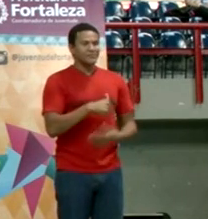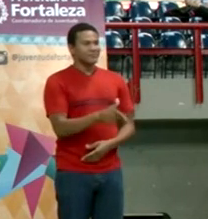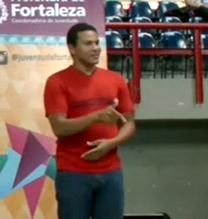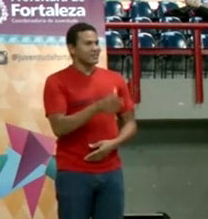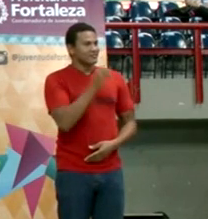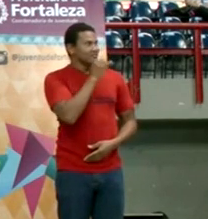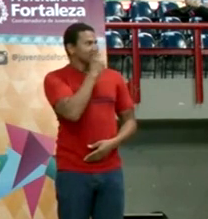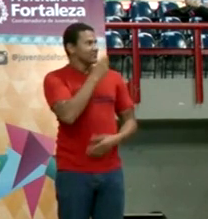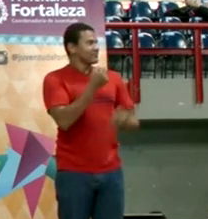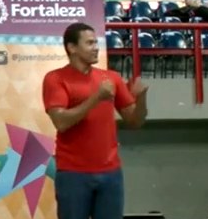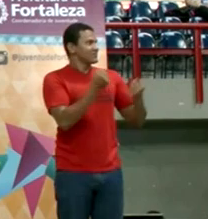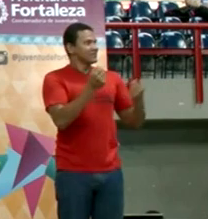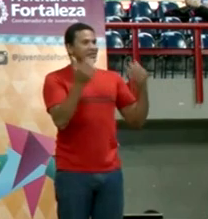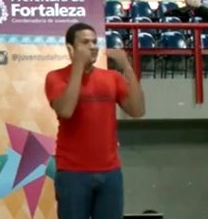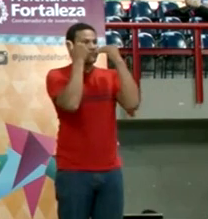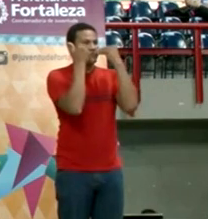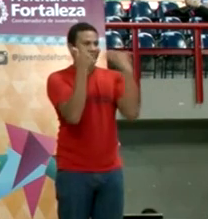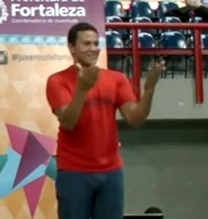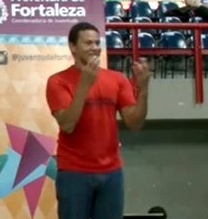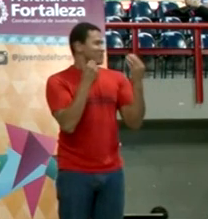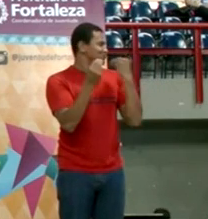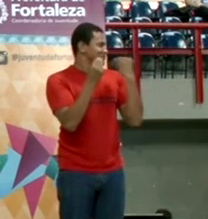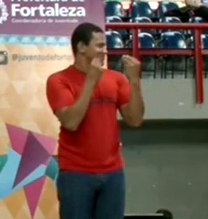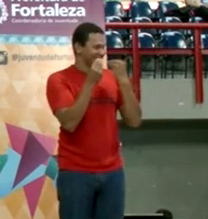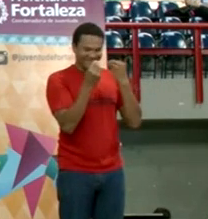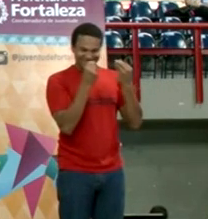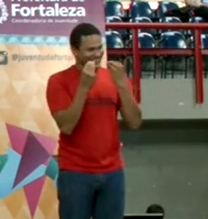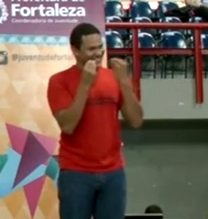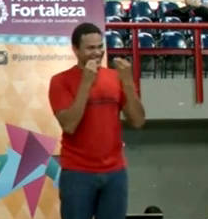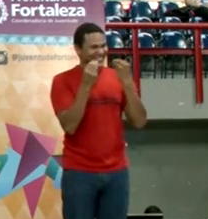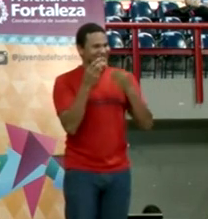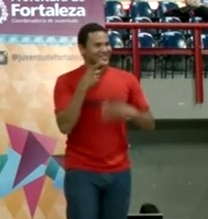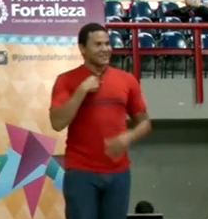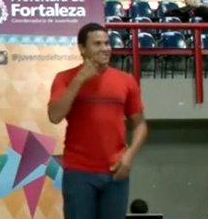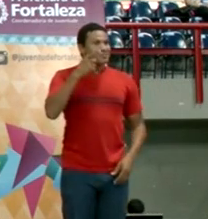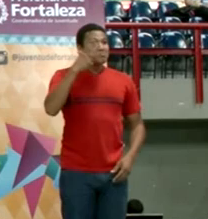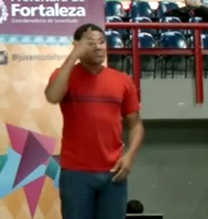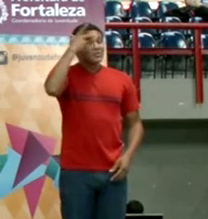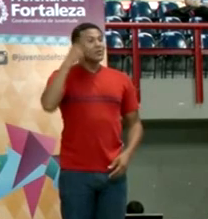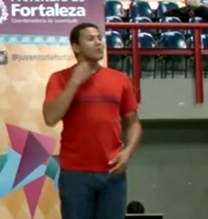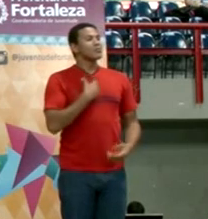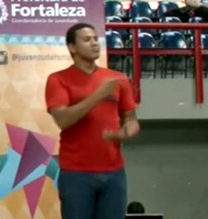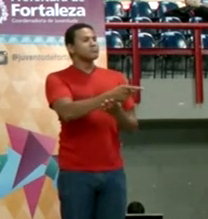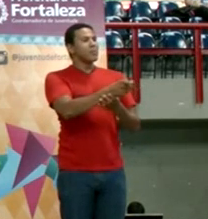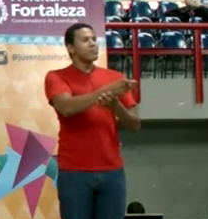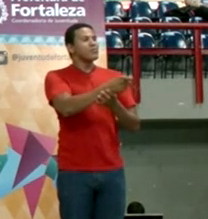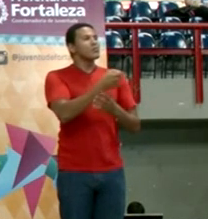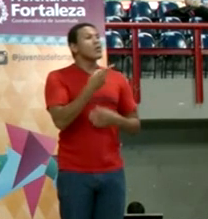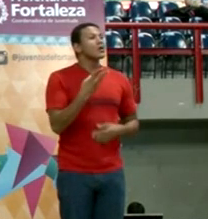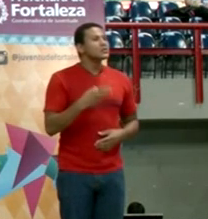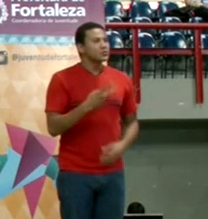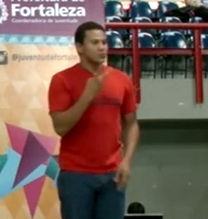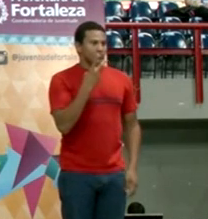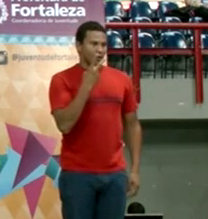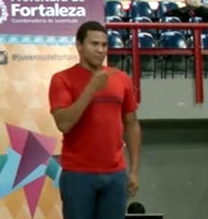O carro deu prego em frente à padaria e o terrorista deu sabe quantos tiros? 2